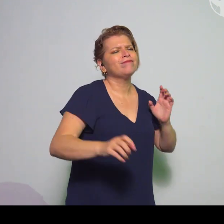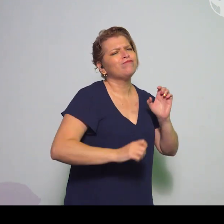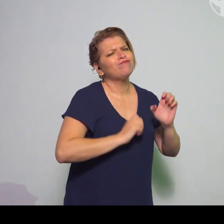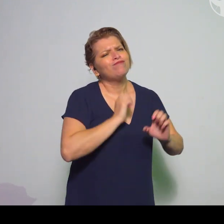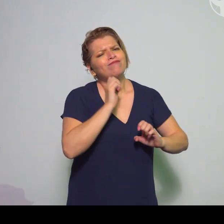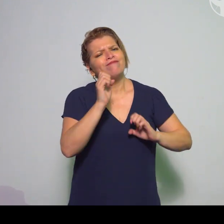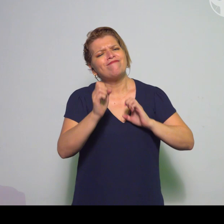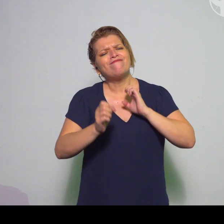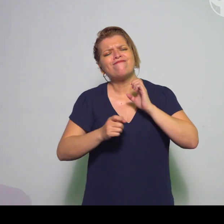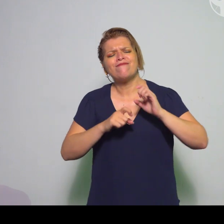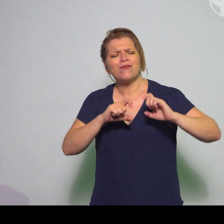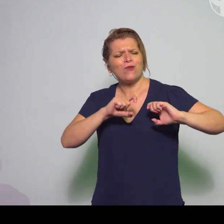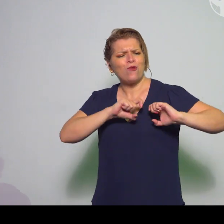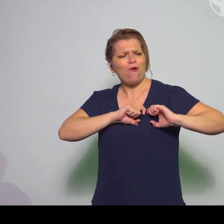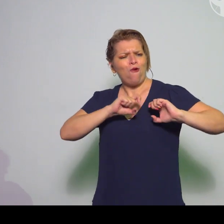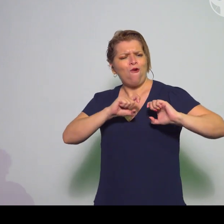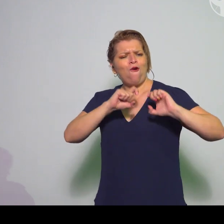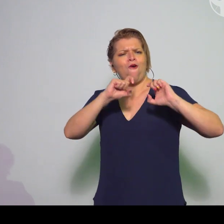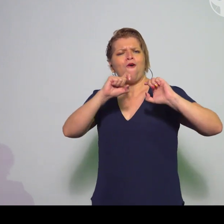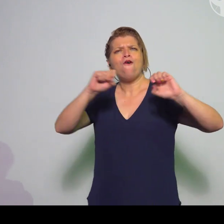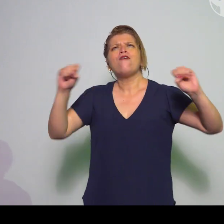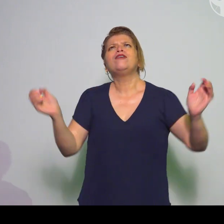Alzamos nuestro corazón a ti